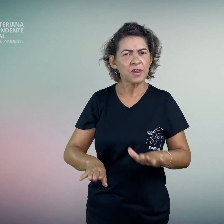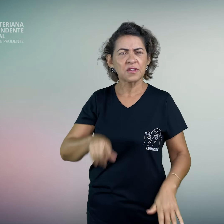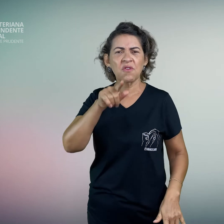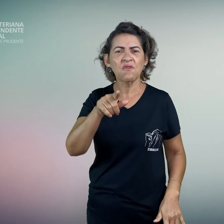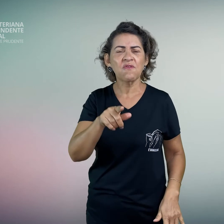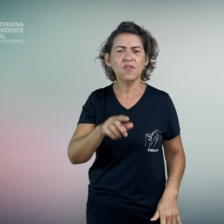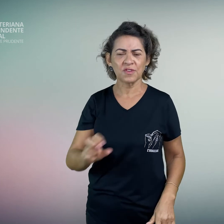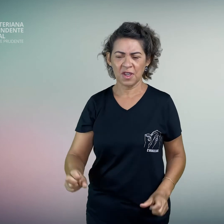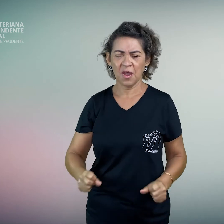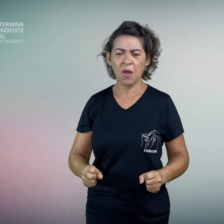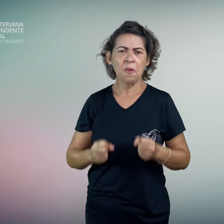limpo.